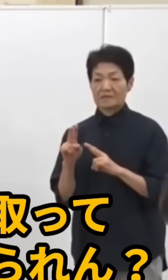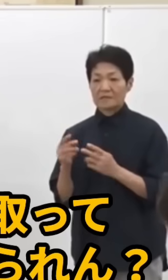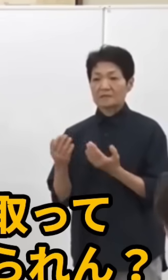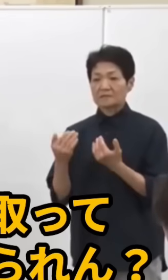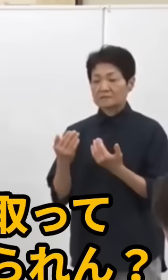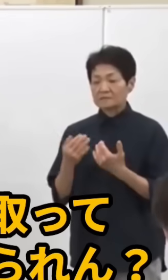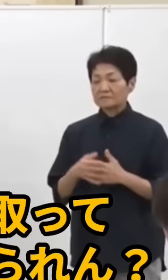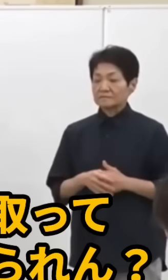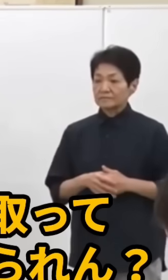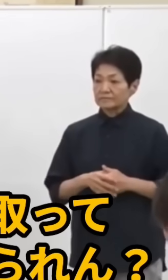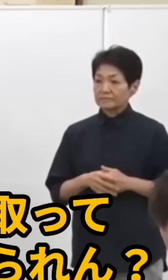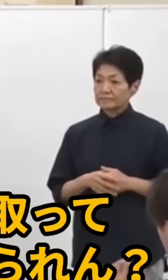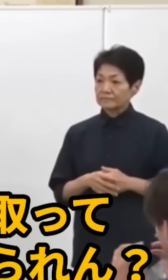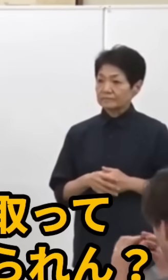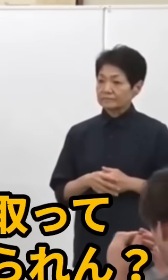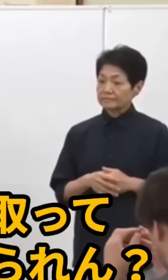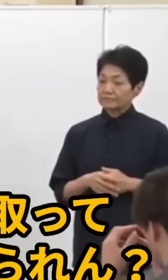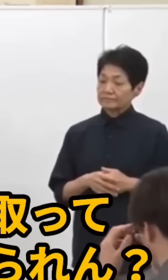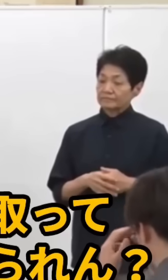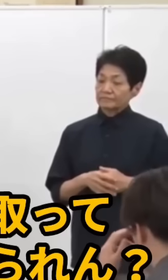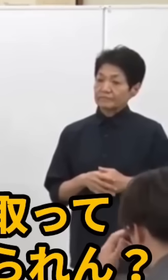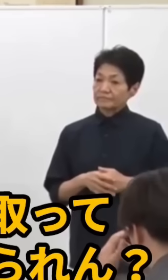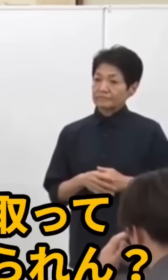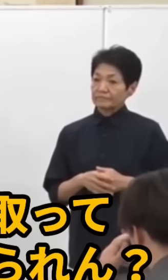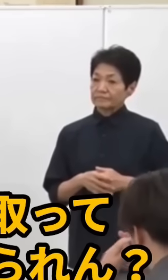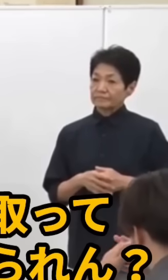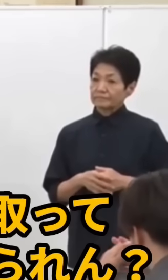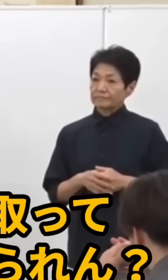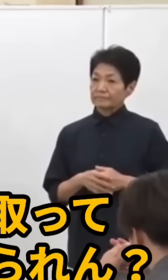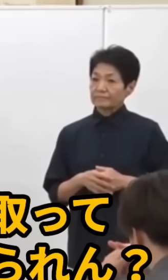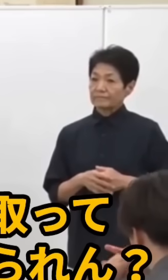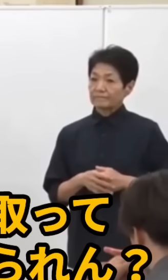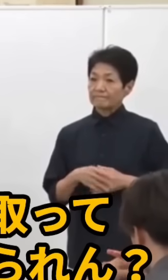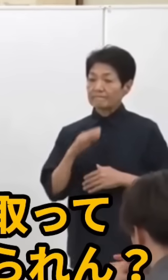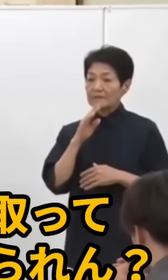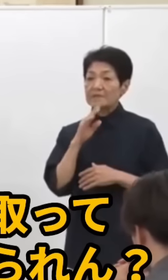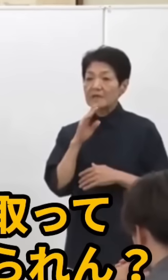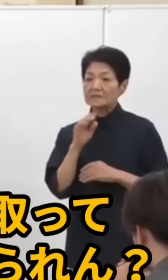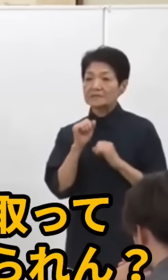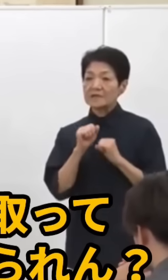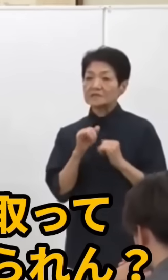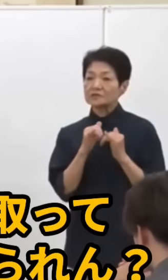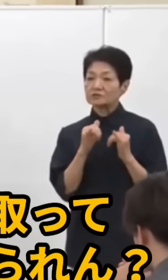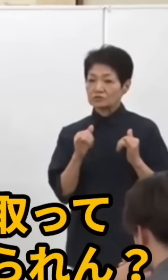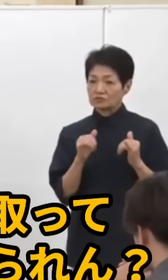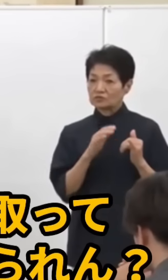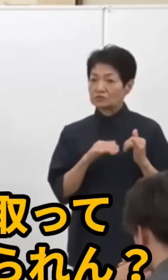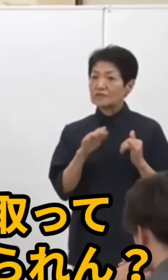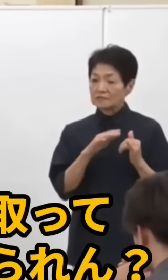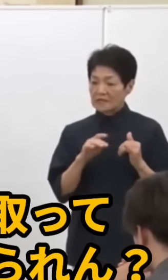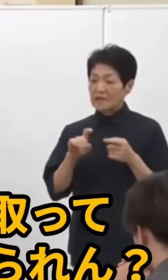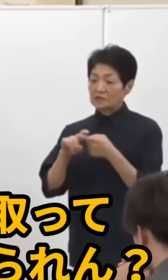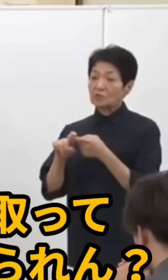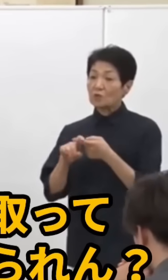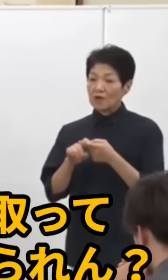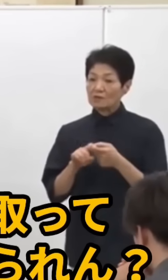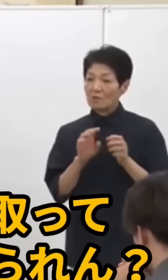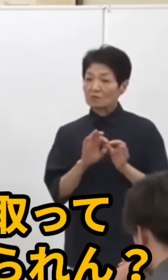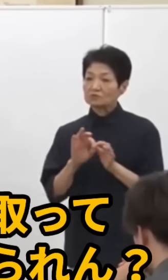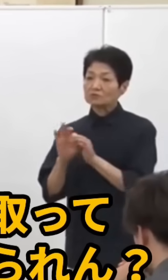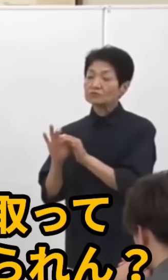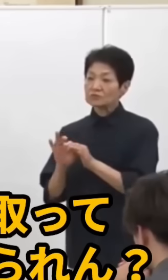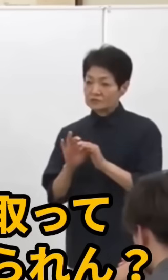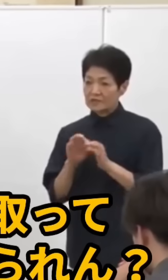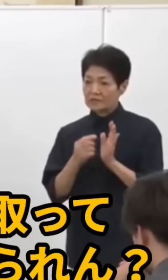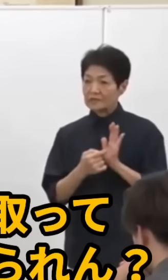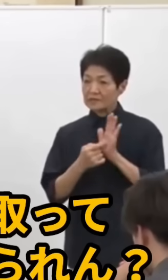MGM とかそのサンズとかですね、要するにリアルでやっている人たちがですね、協会を通してそう打ち出してるんです